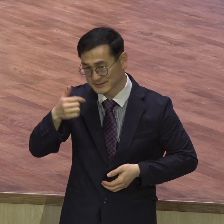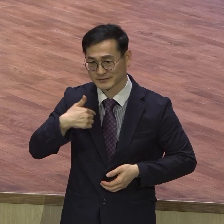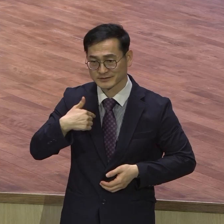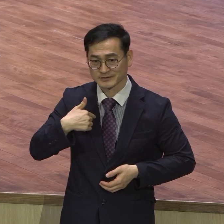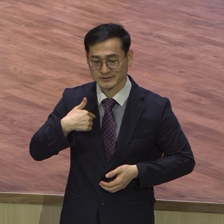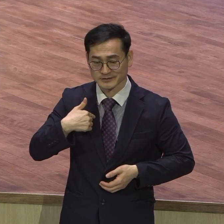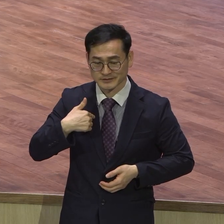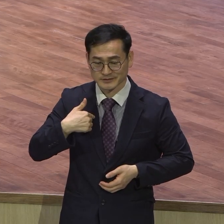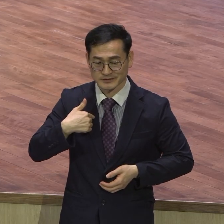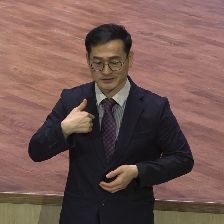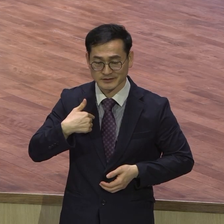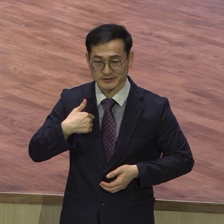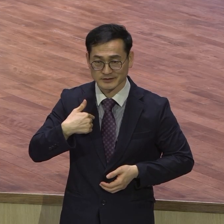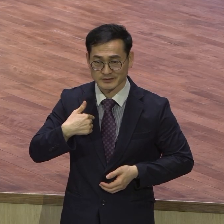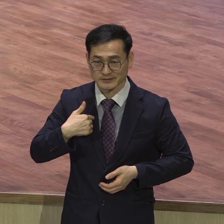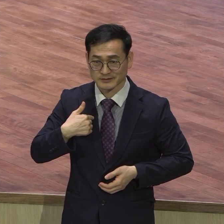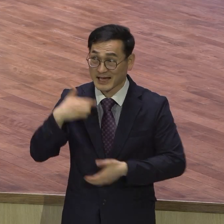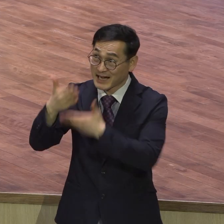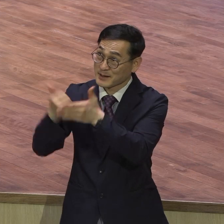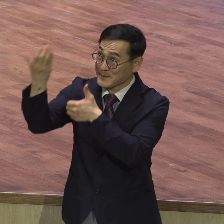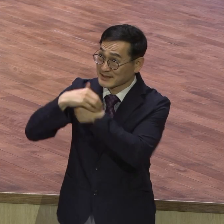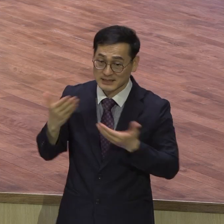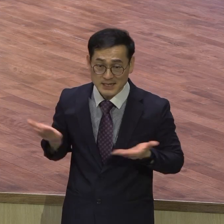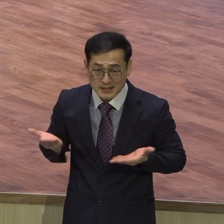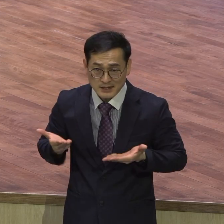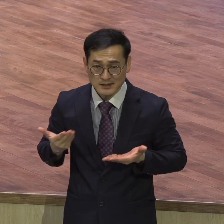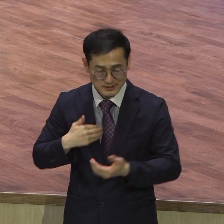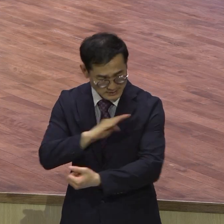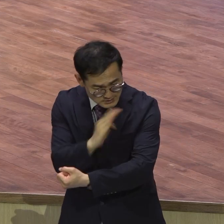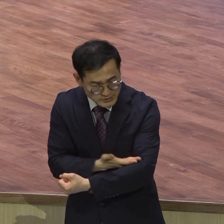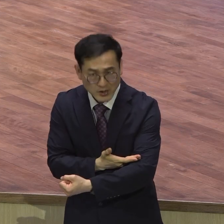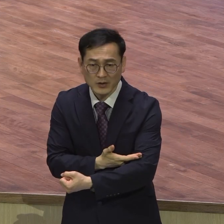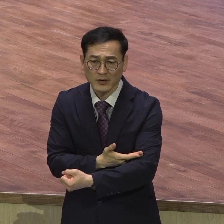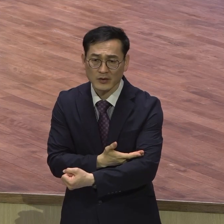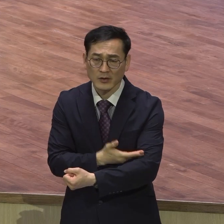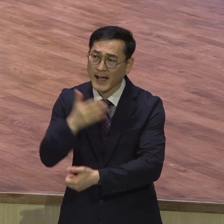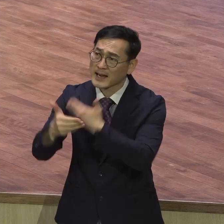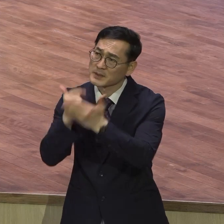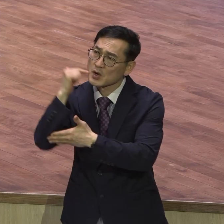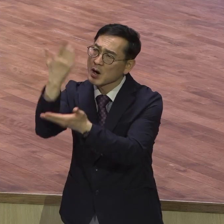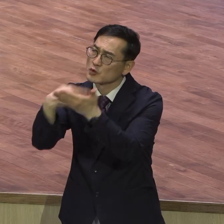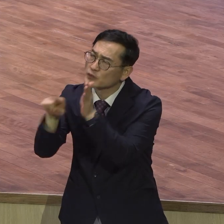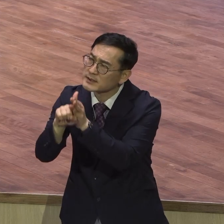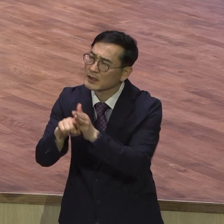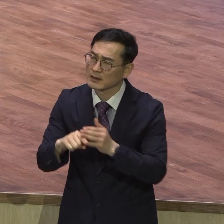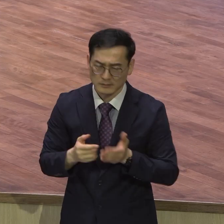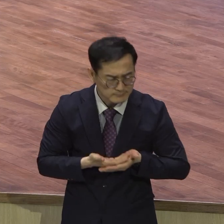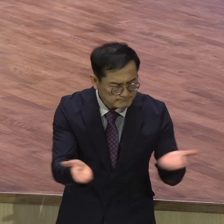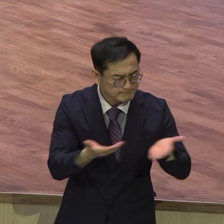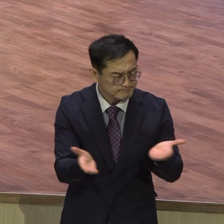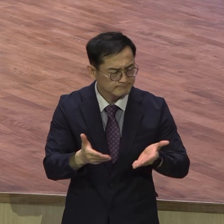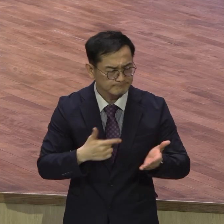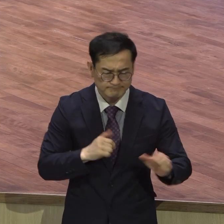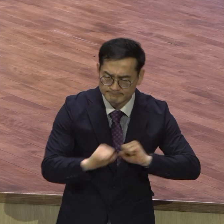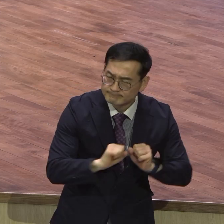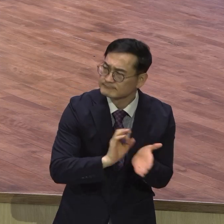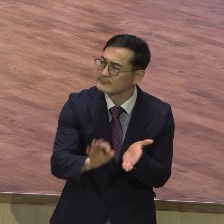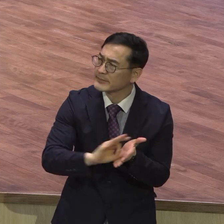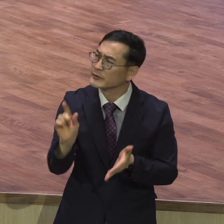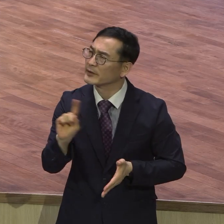주신 능력을 내가 어떻게 하나님의 나라를 위해서 내가 베풀면서 살 것인가